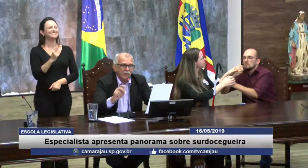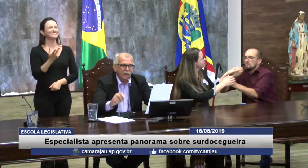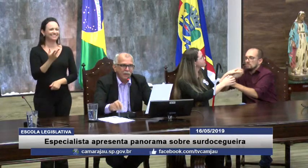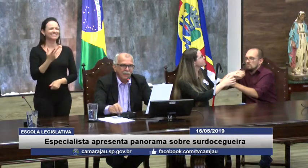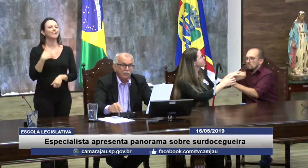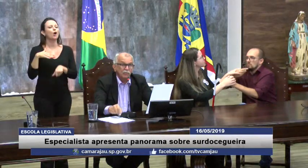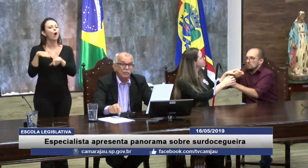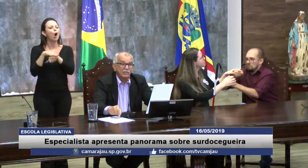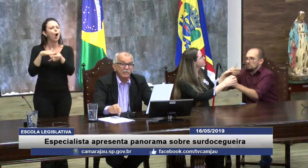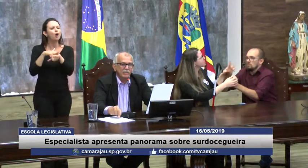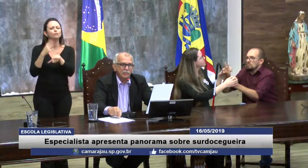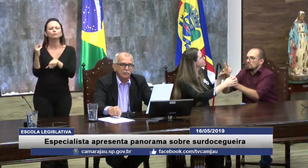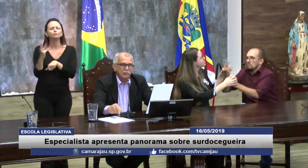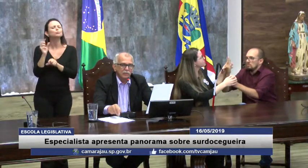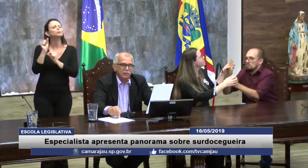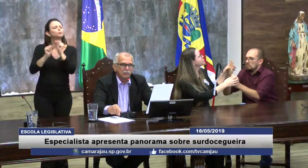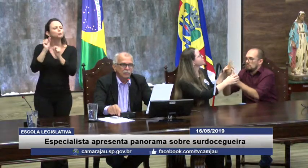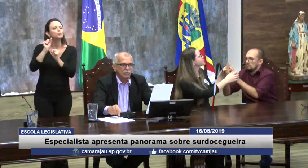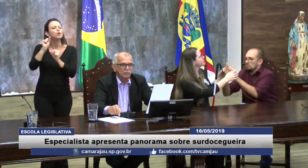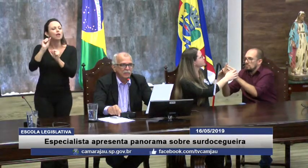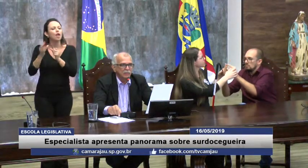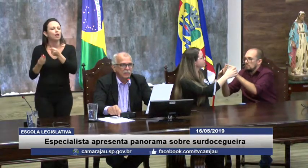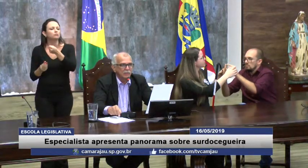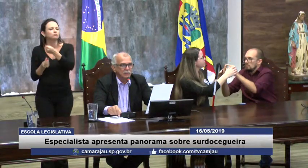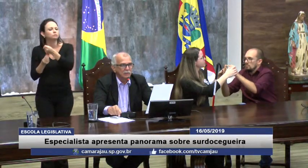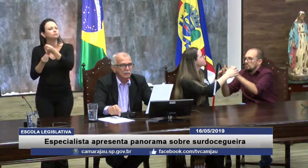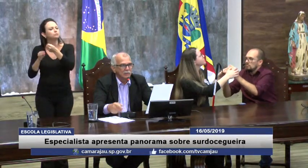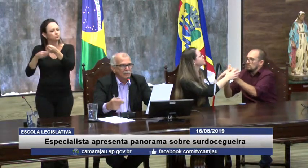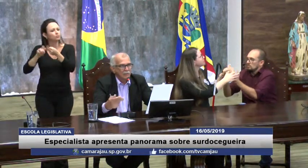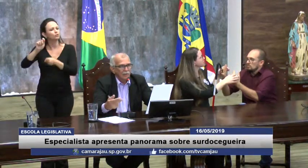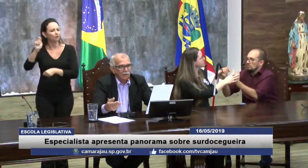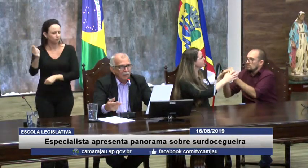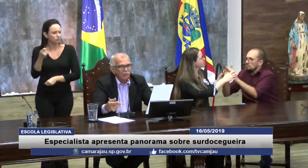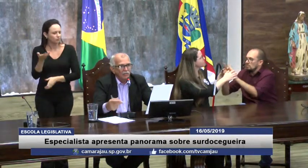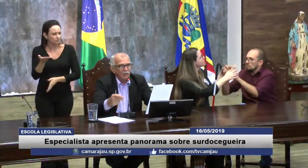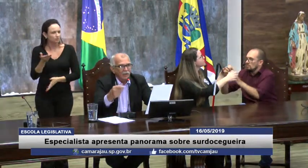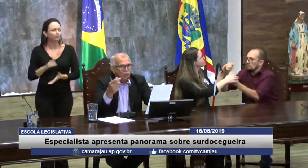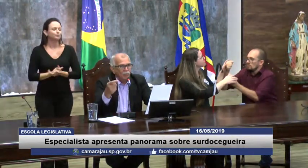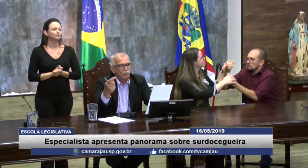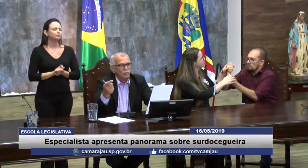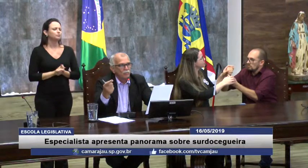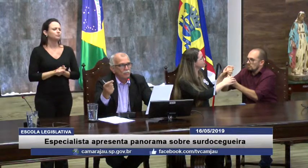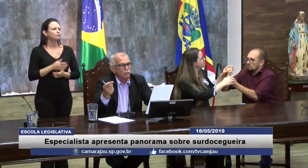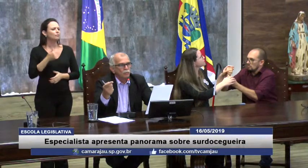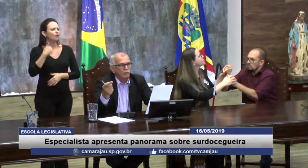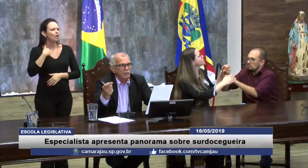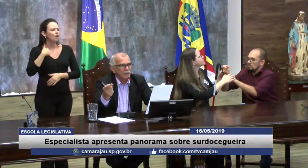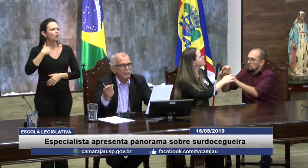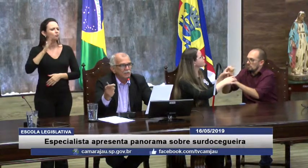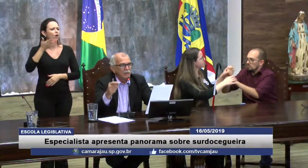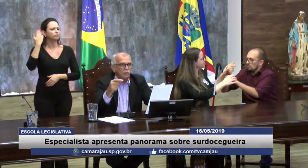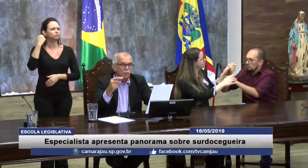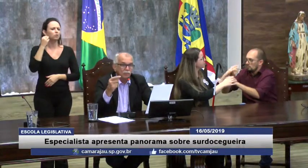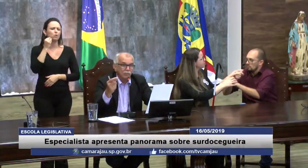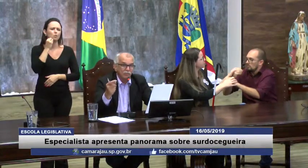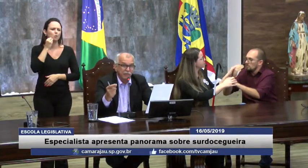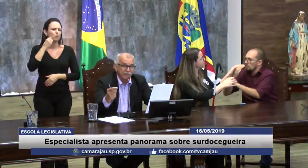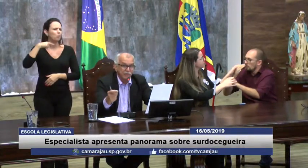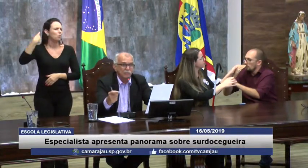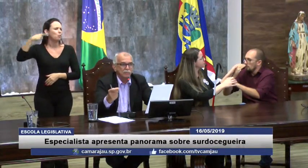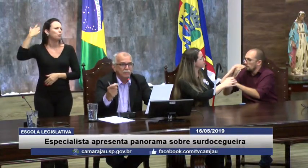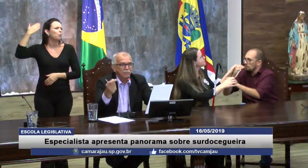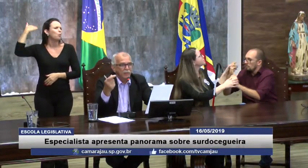respeito da associação que temos em nossa cidade. Eu já, em algumas oportunidades, em